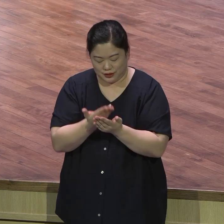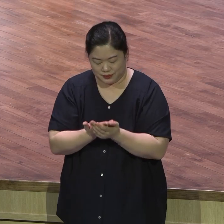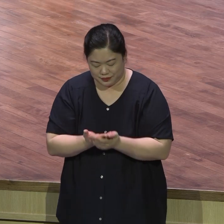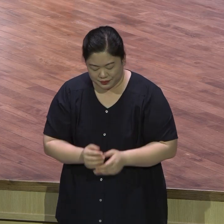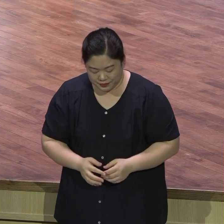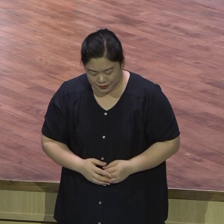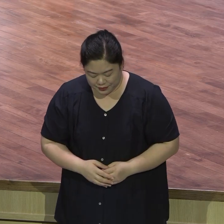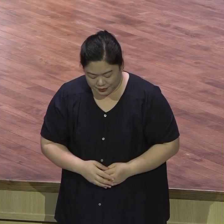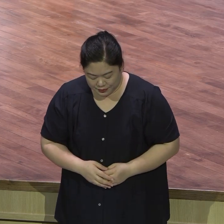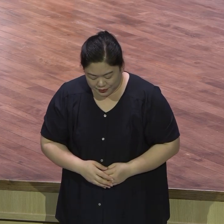오늘 주밤에 영소로